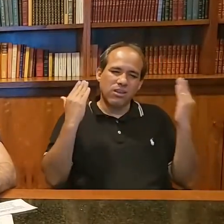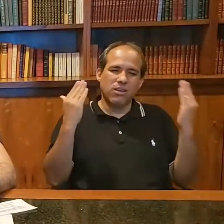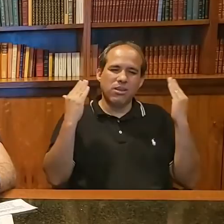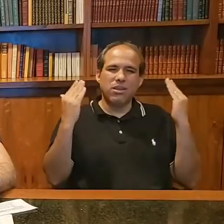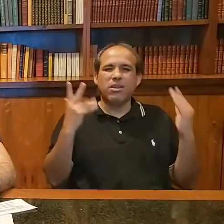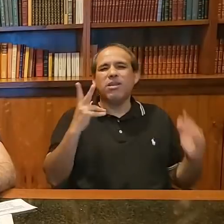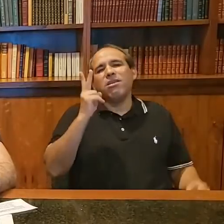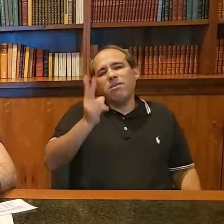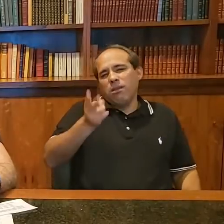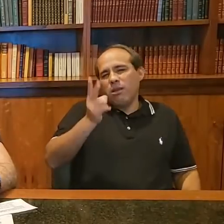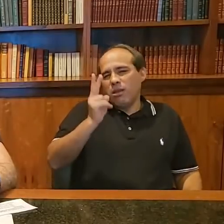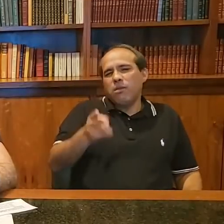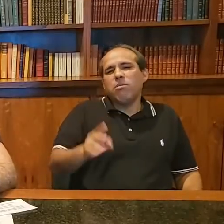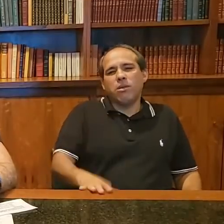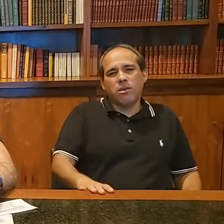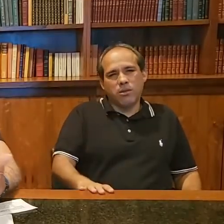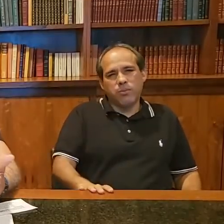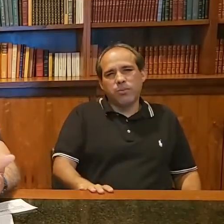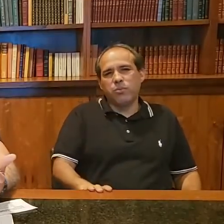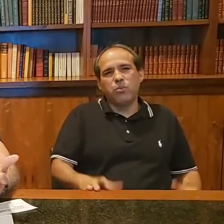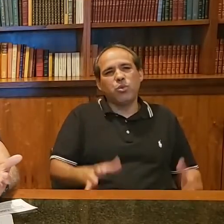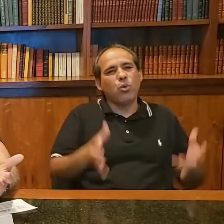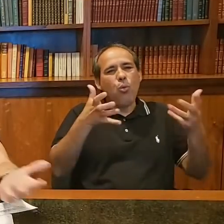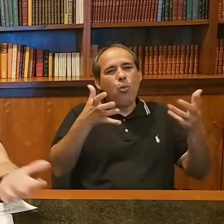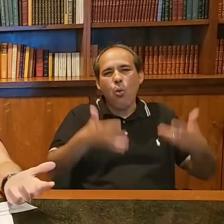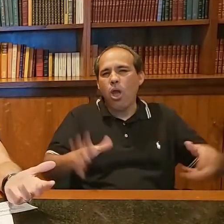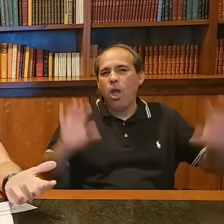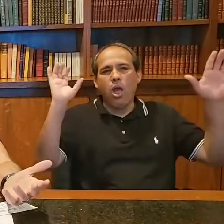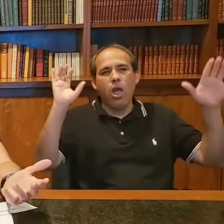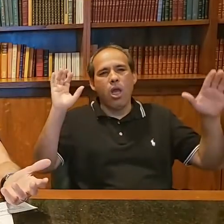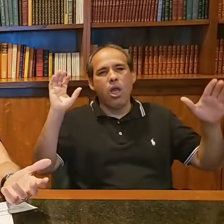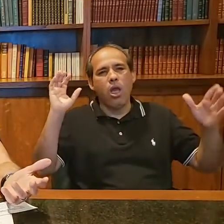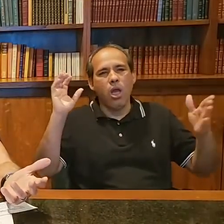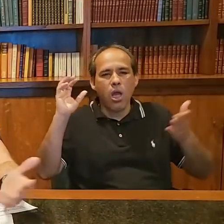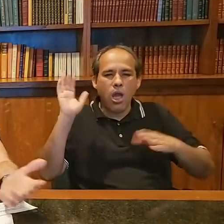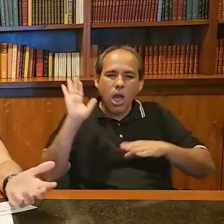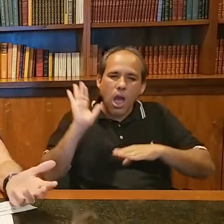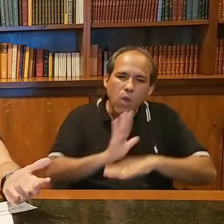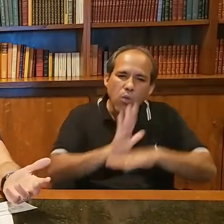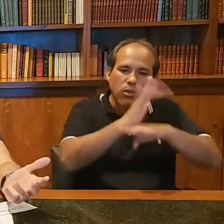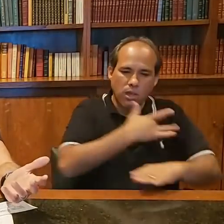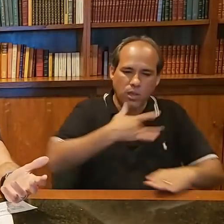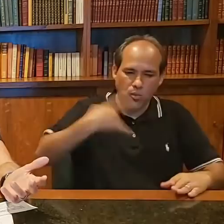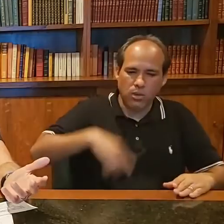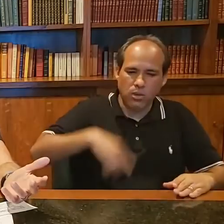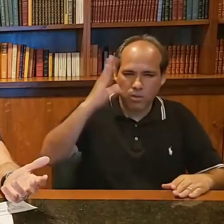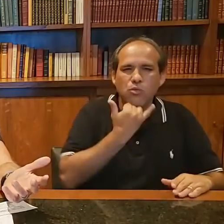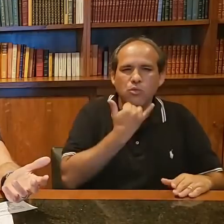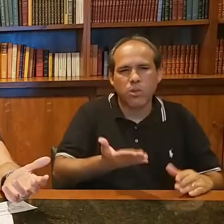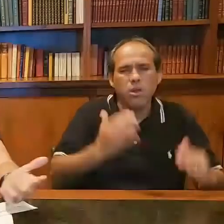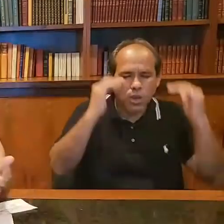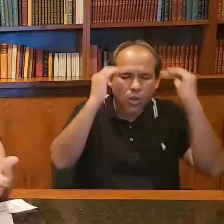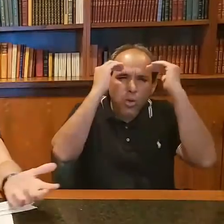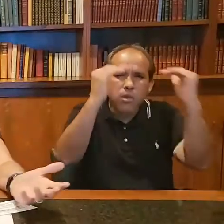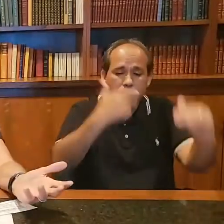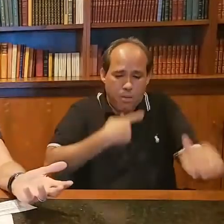mais, né, não colaborar com a saúde do Brasil. Com todo respeito, o meu pai foi dentista